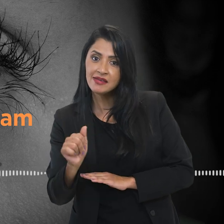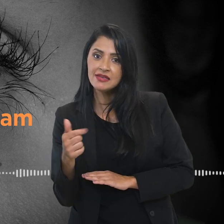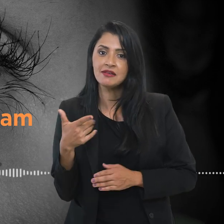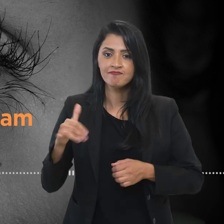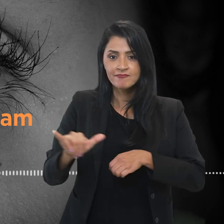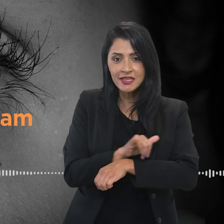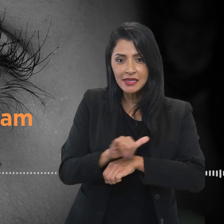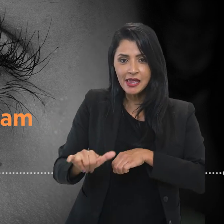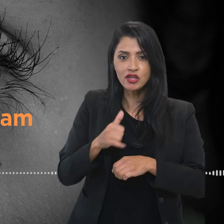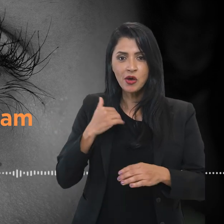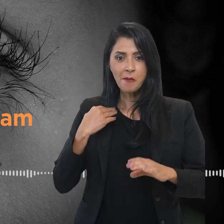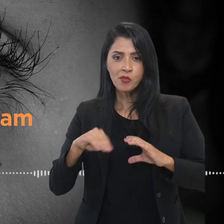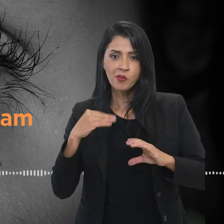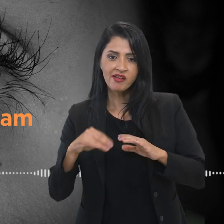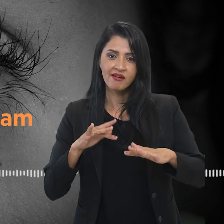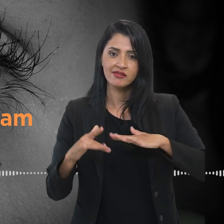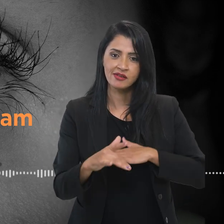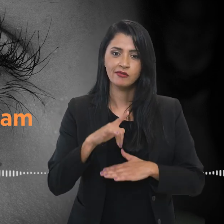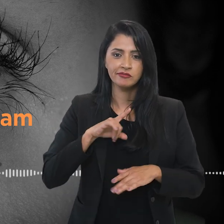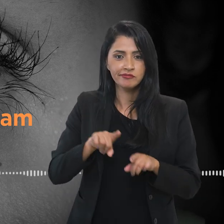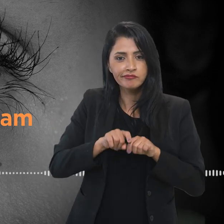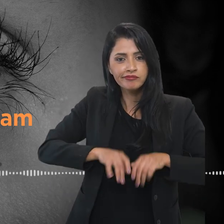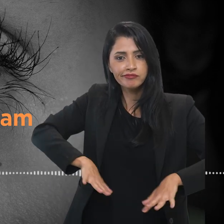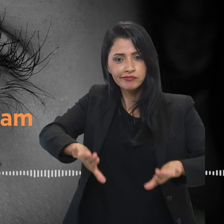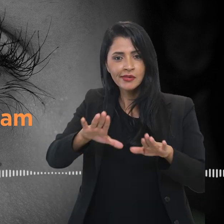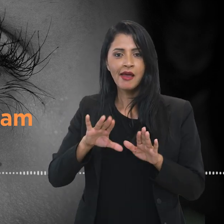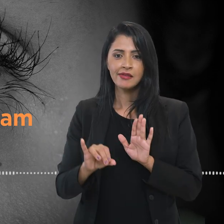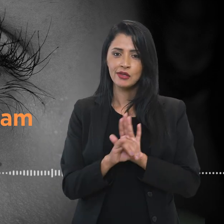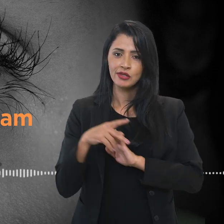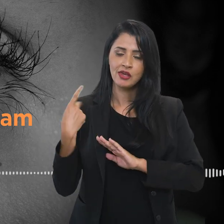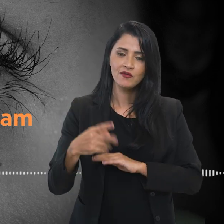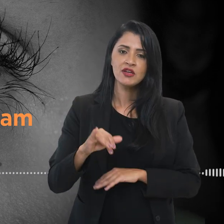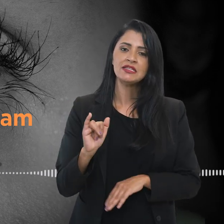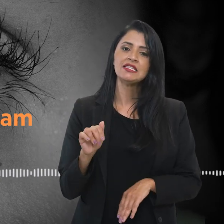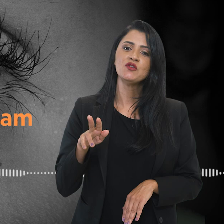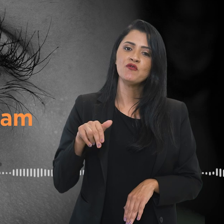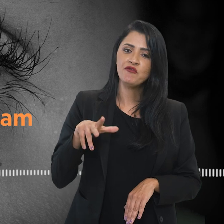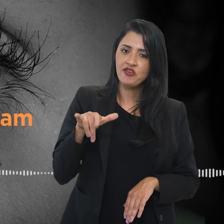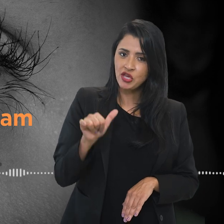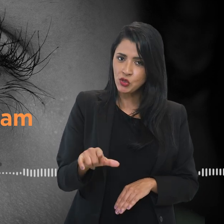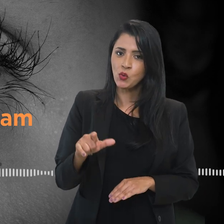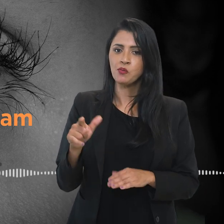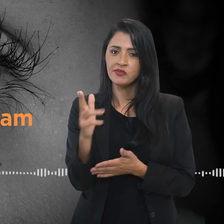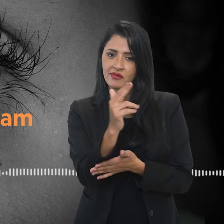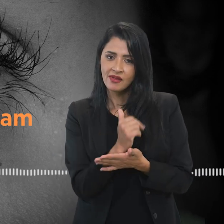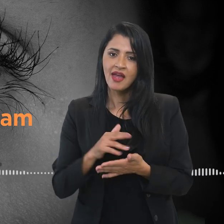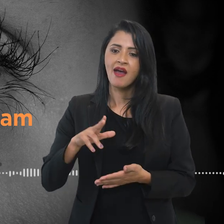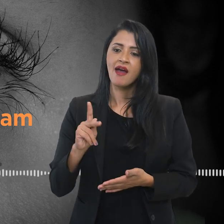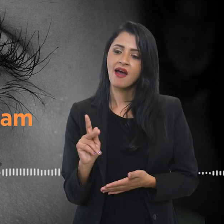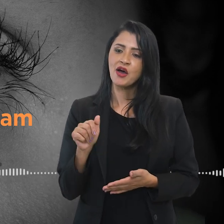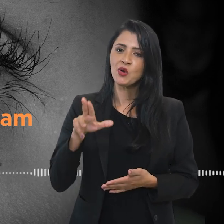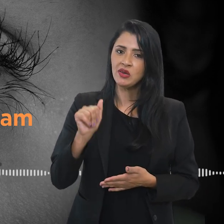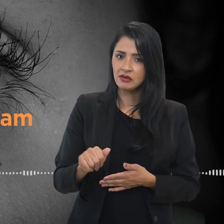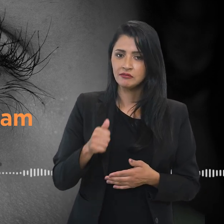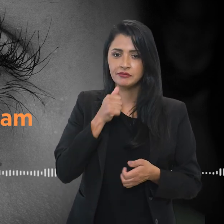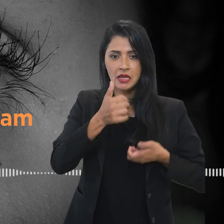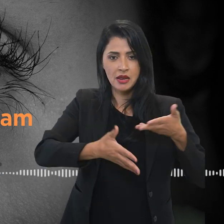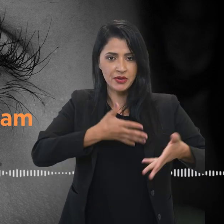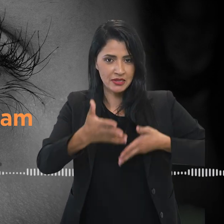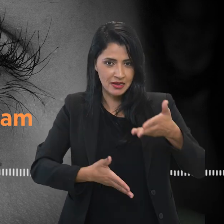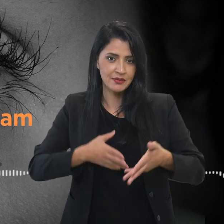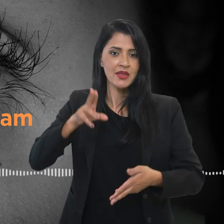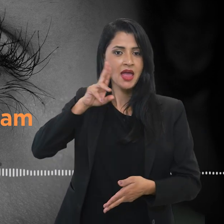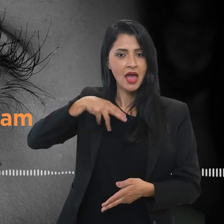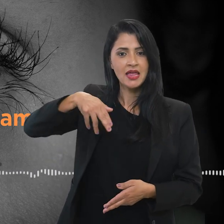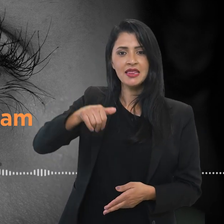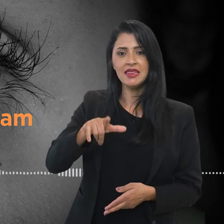textos. Liliane Farias e Raíssa Saraiva atuam nas estratégias de publicação, distribuição e redes. A identidade visual é de Silvino Mendonça, com design